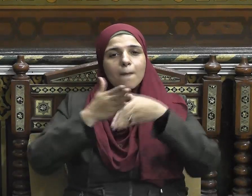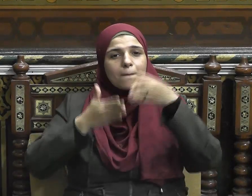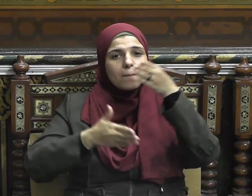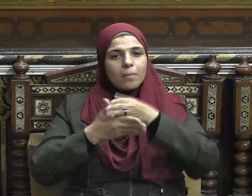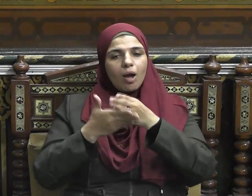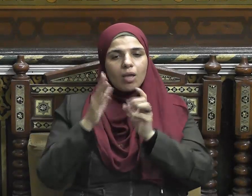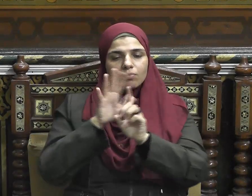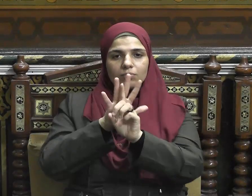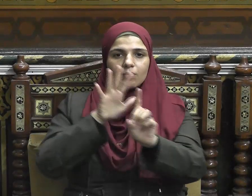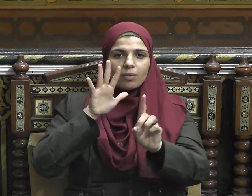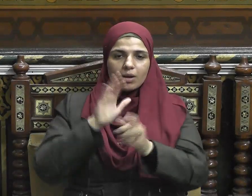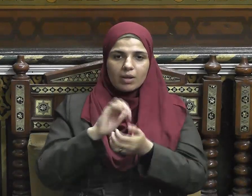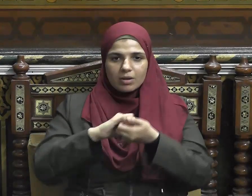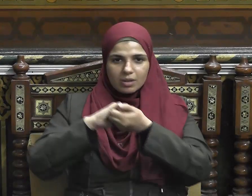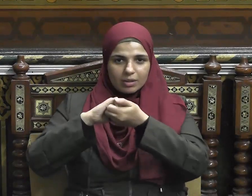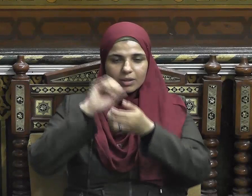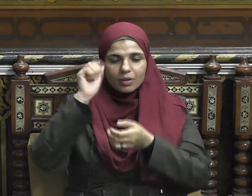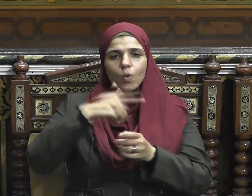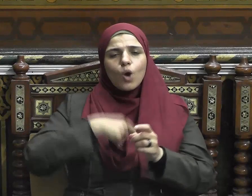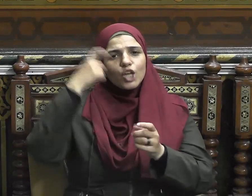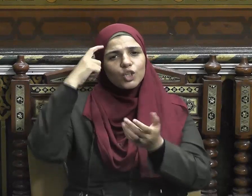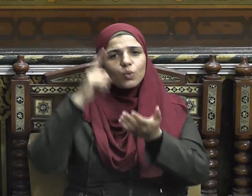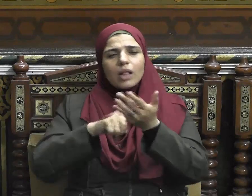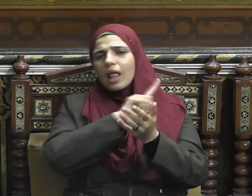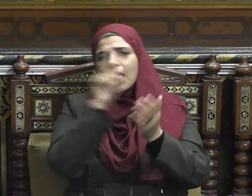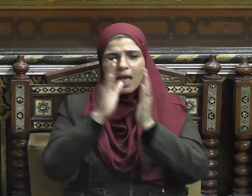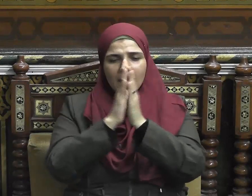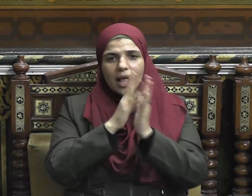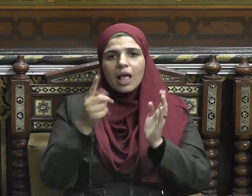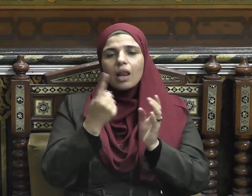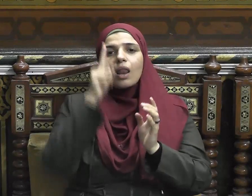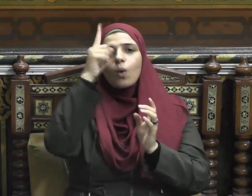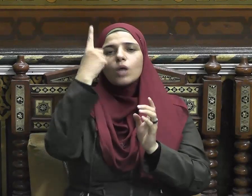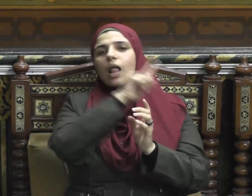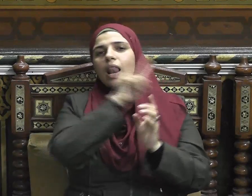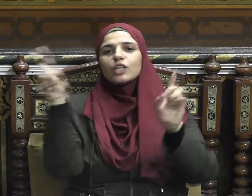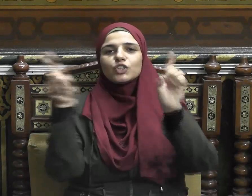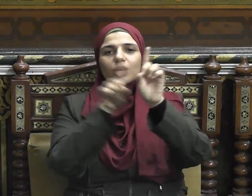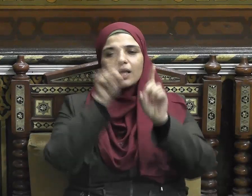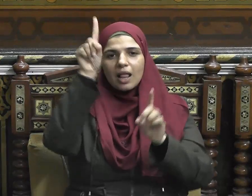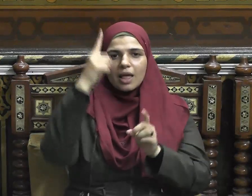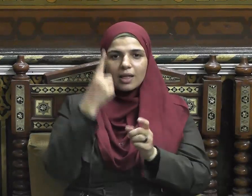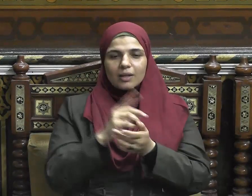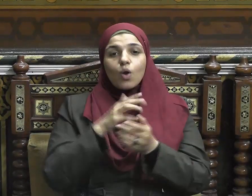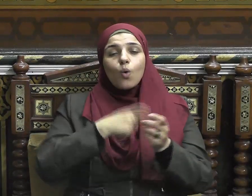وأشهد أن لا إله إلا الله وحده لا شريك له وأشهد أن سيدنا